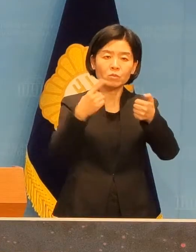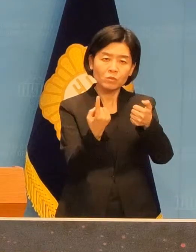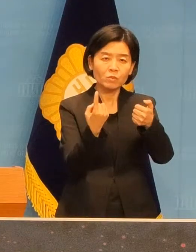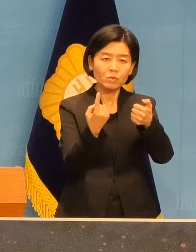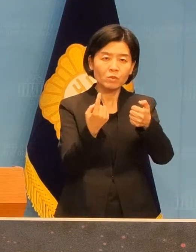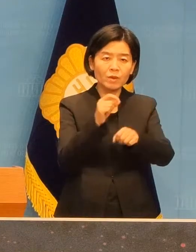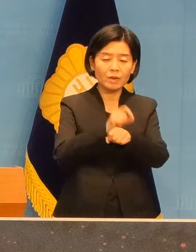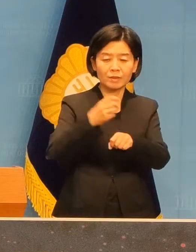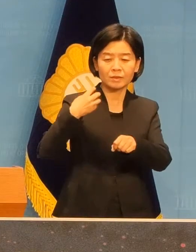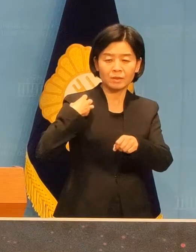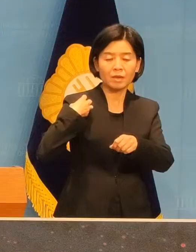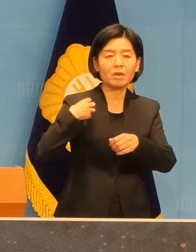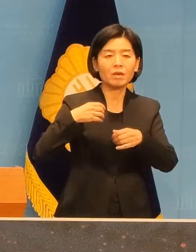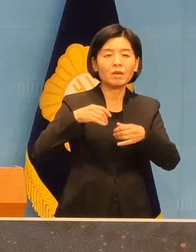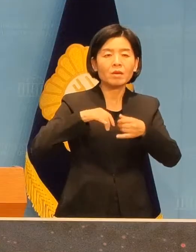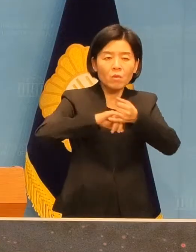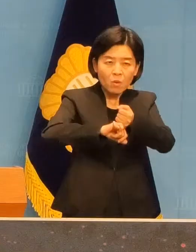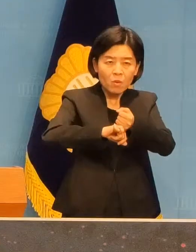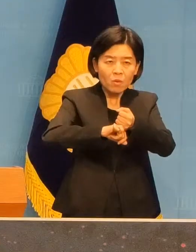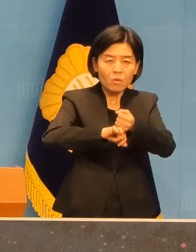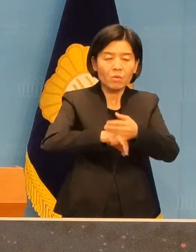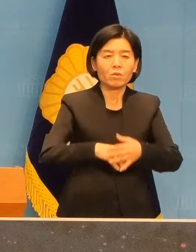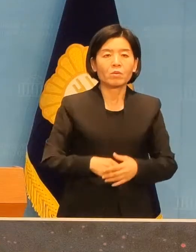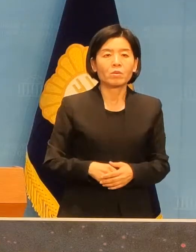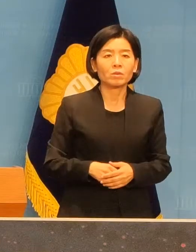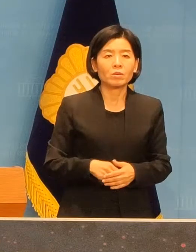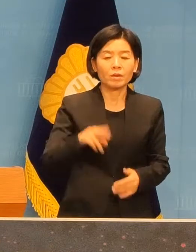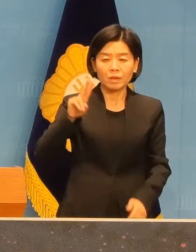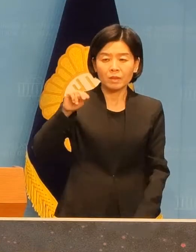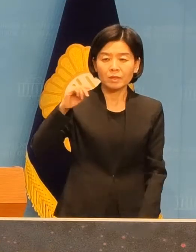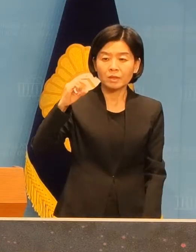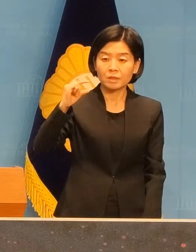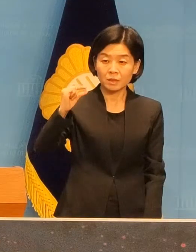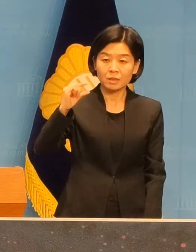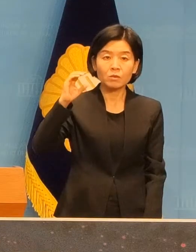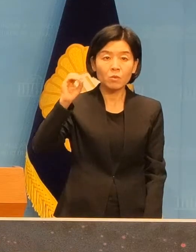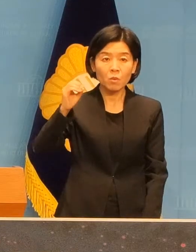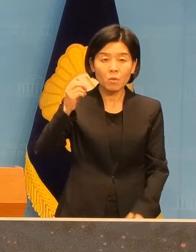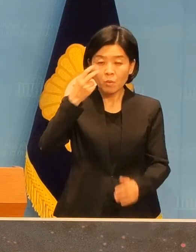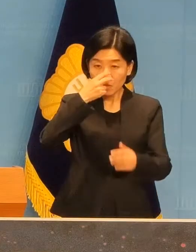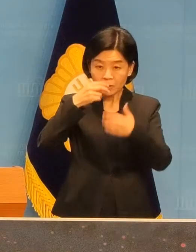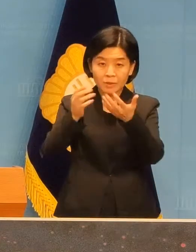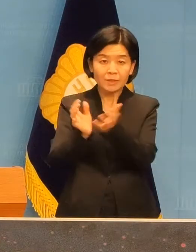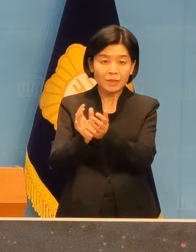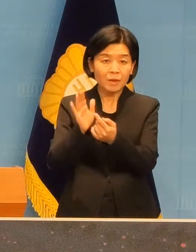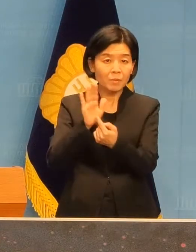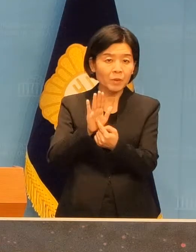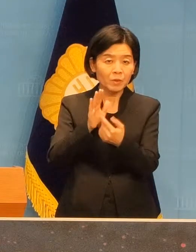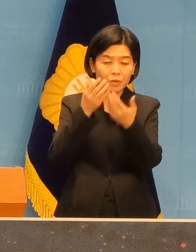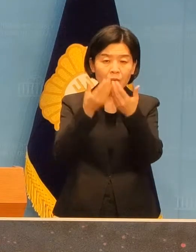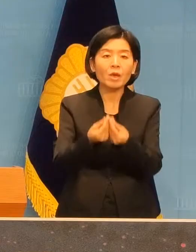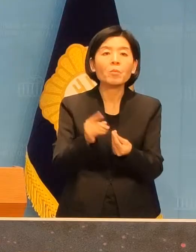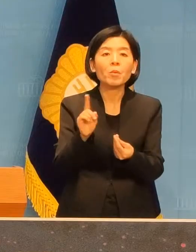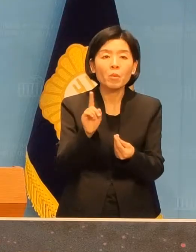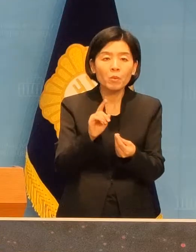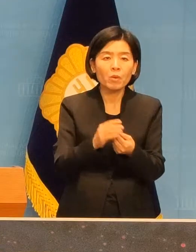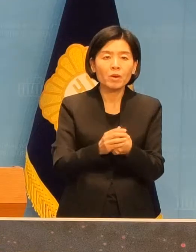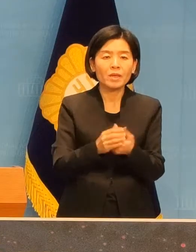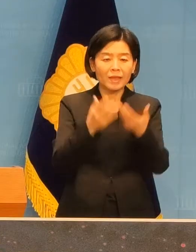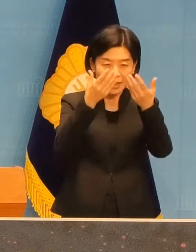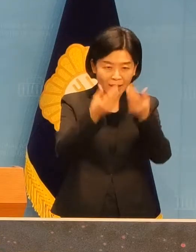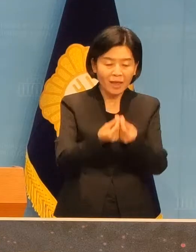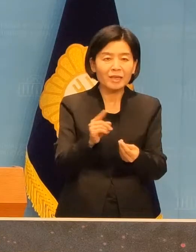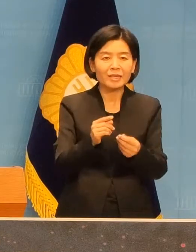필요한 기관입니다. NGO 모니터링단에서는 이렇게 비유했습니다. 마치 축구